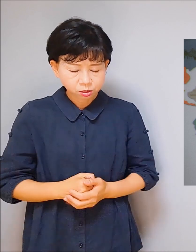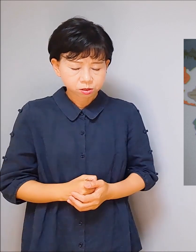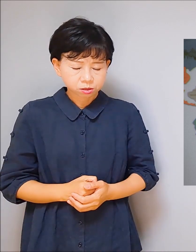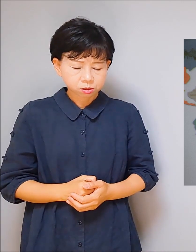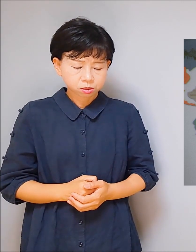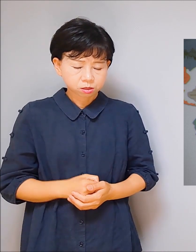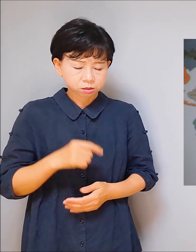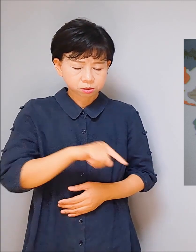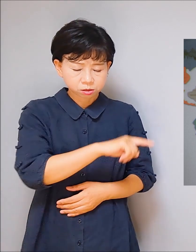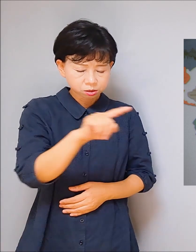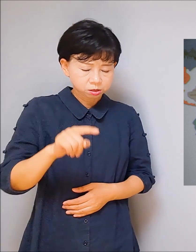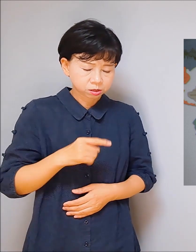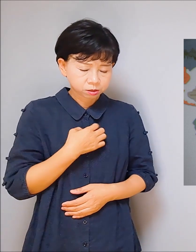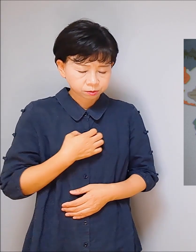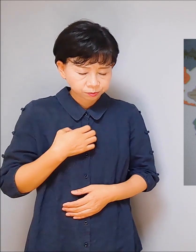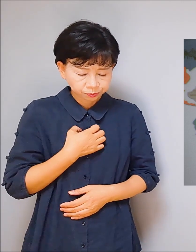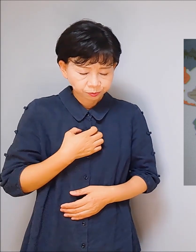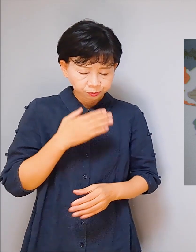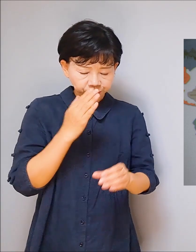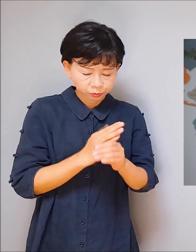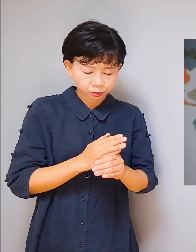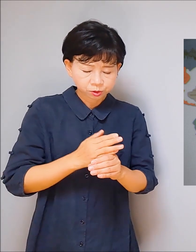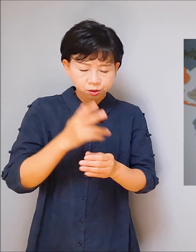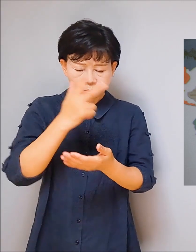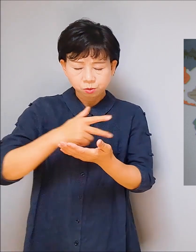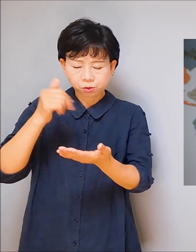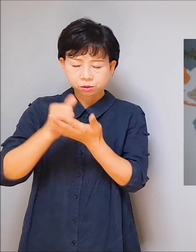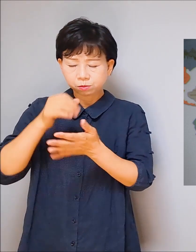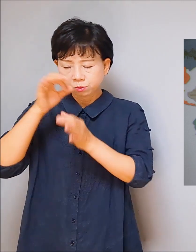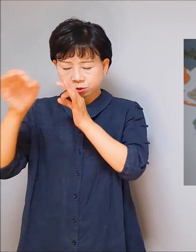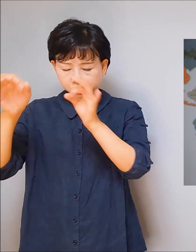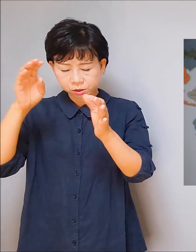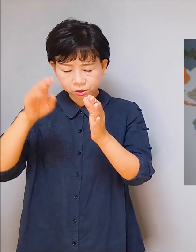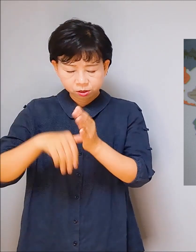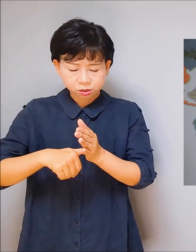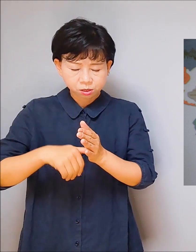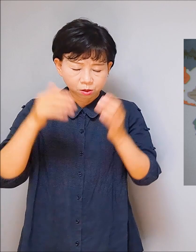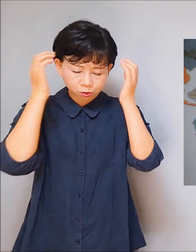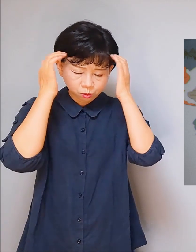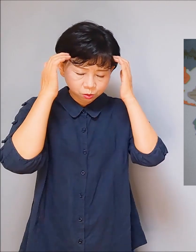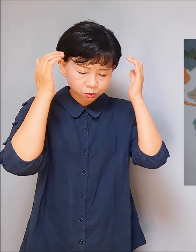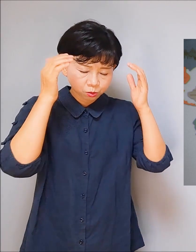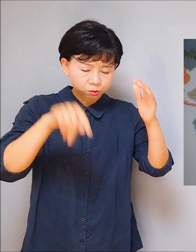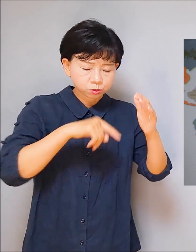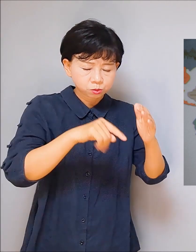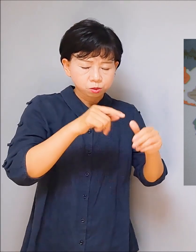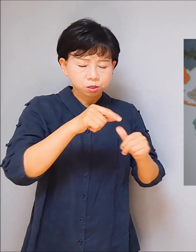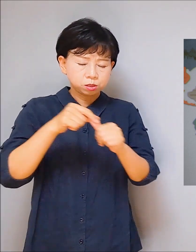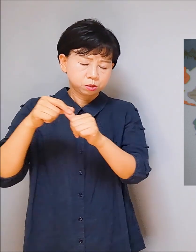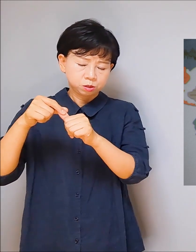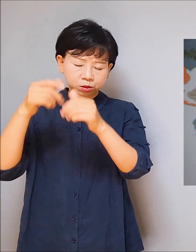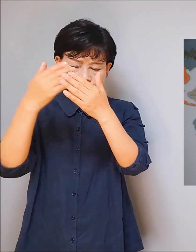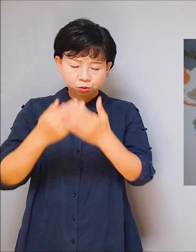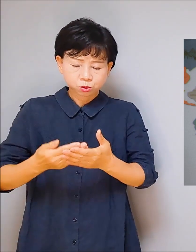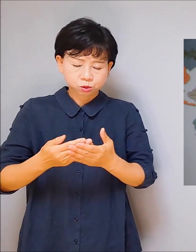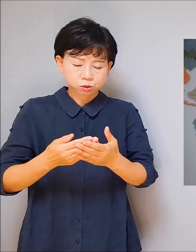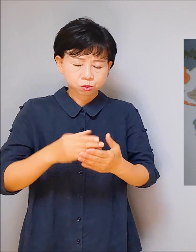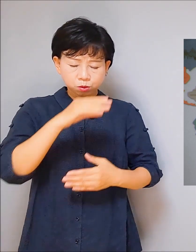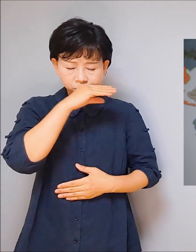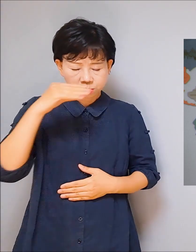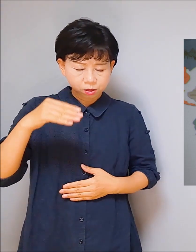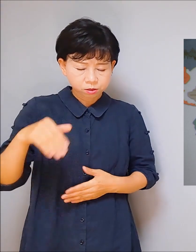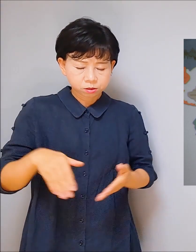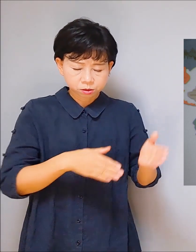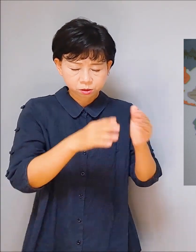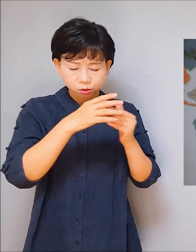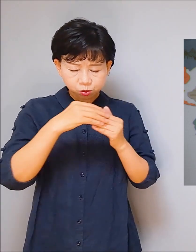이에 그들이 근심 중에 여호와께 부르짖음에 그들의 고통에서 건지시고 또 바른 길로 인도하사 거주할